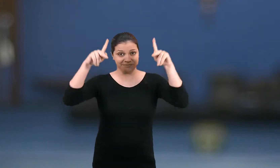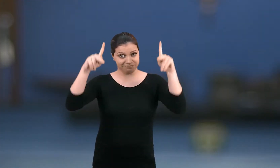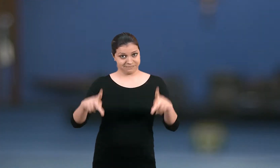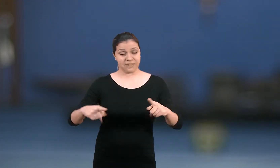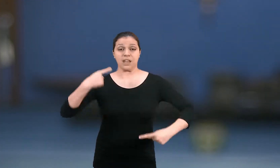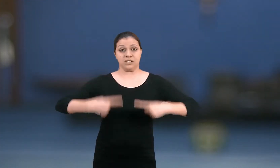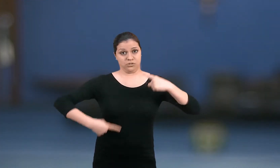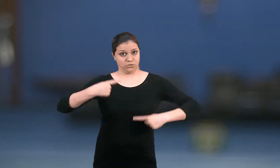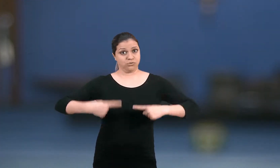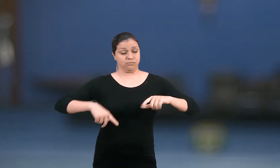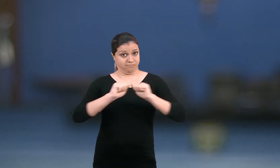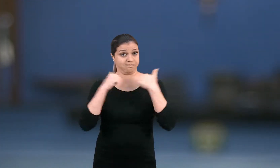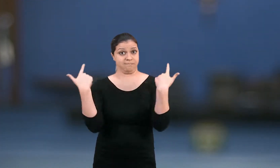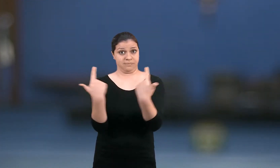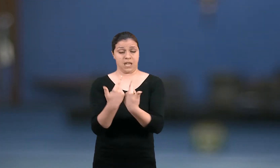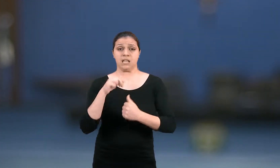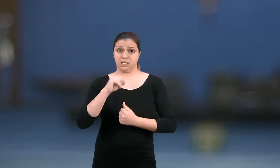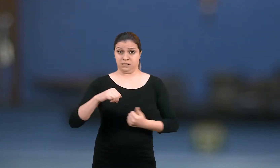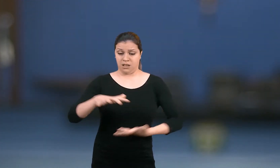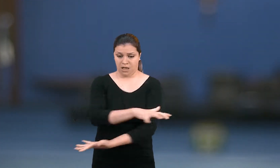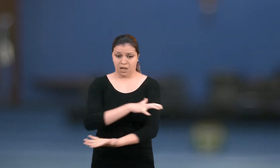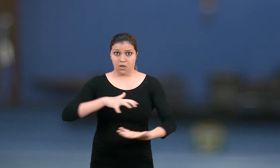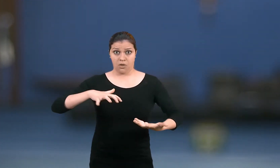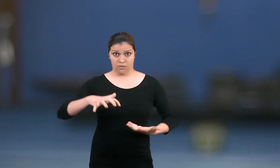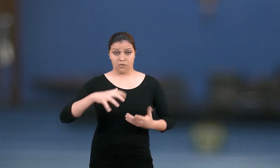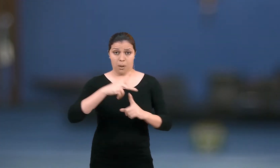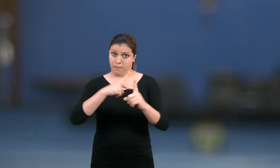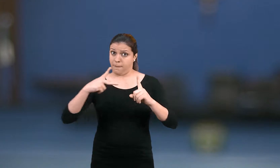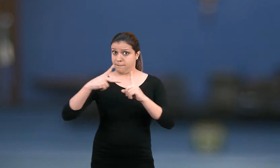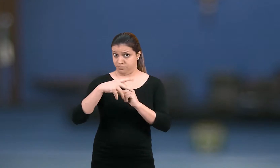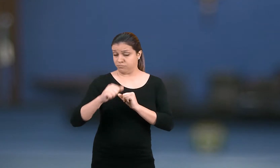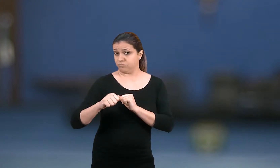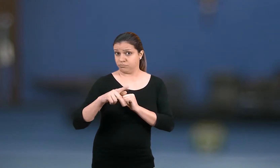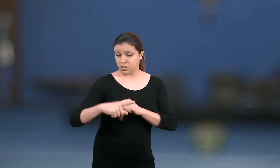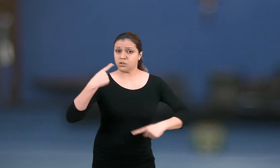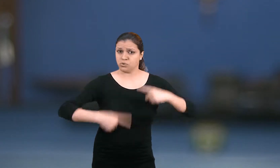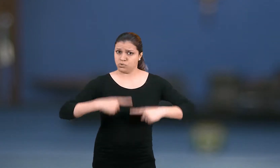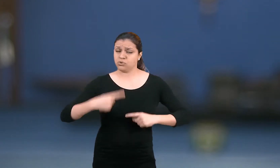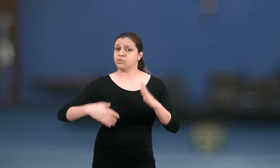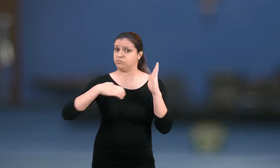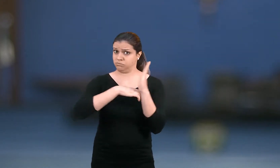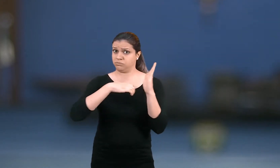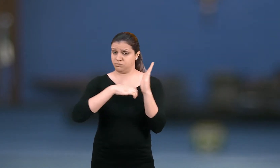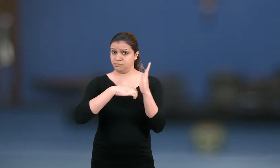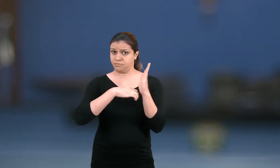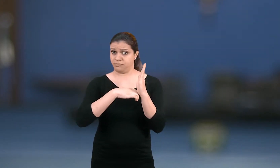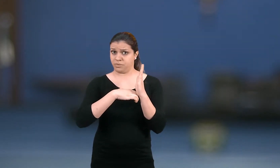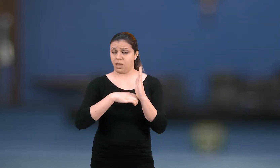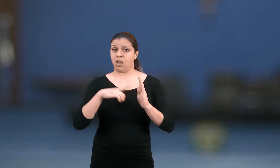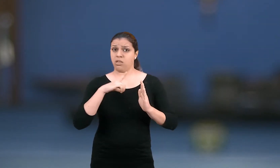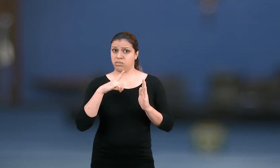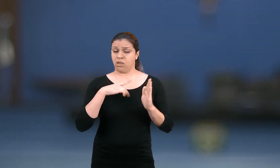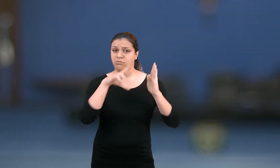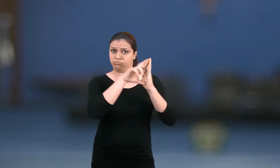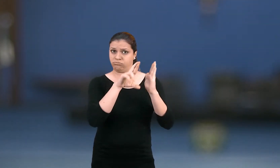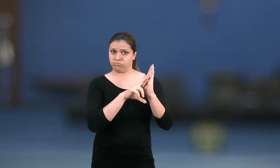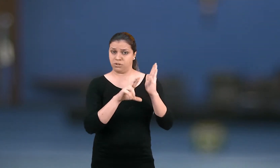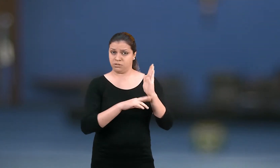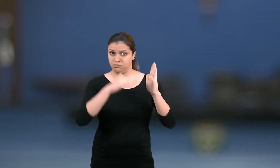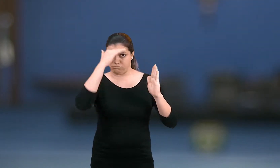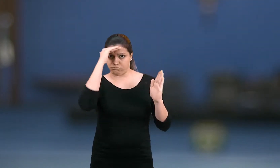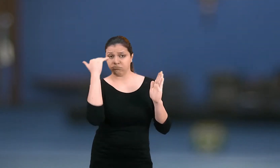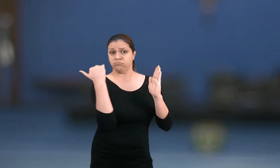Uma audiência pública discutiu na Casa de Leis se a reforma da Previdência, que está sendo discutida pela Câmara Federal,